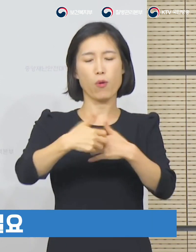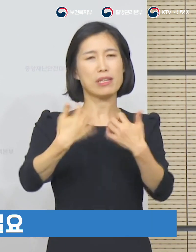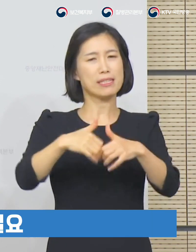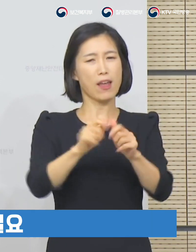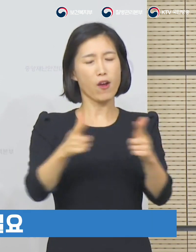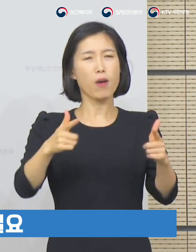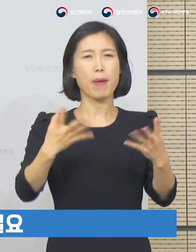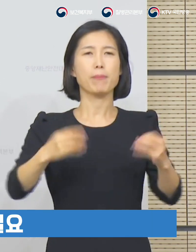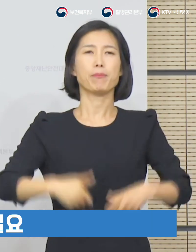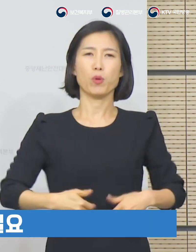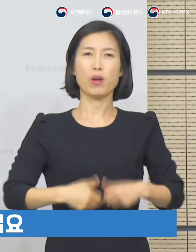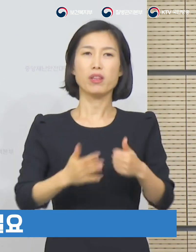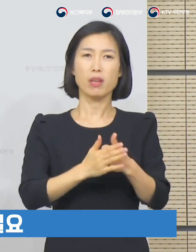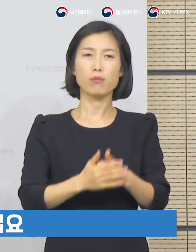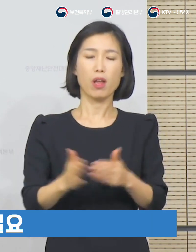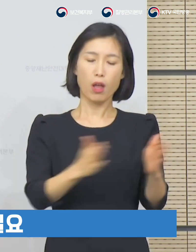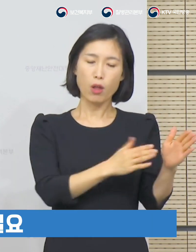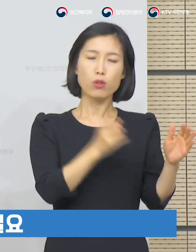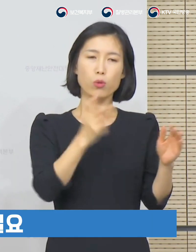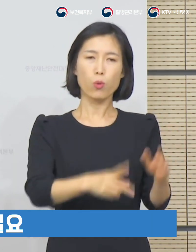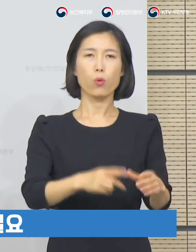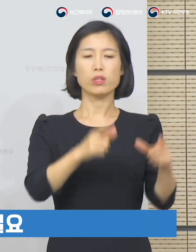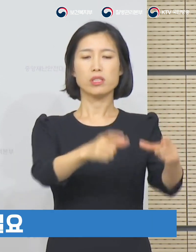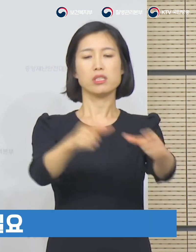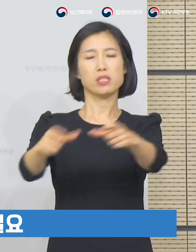번째는 지역적으로